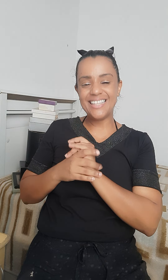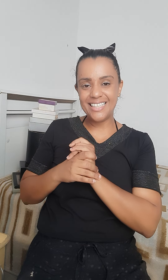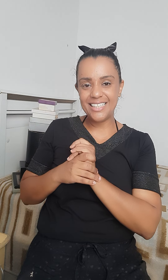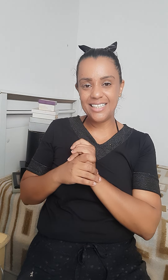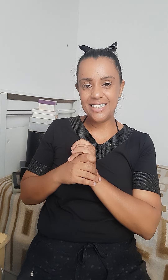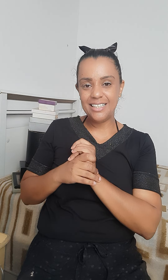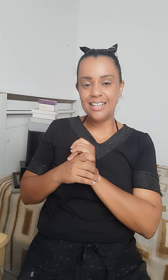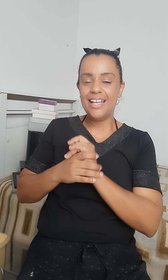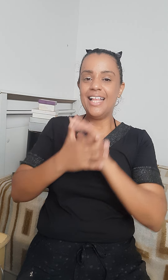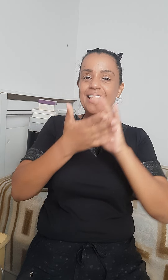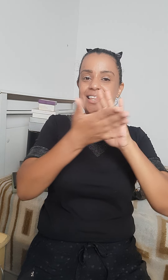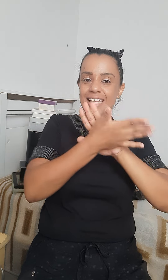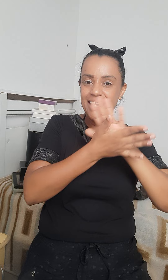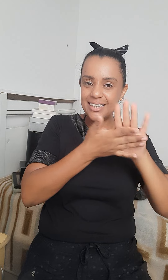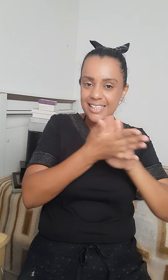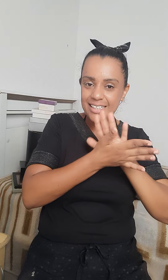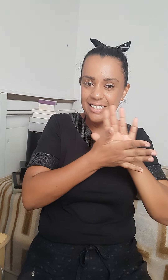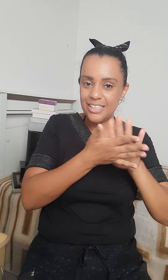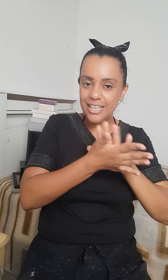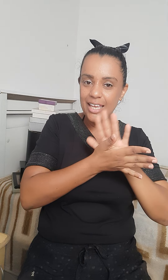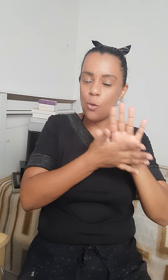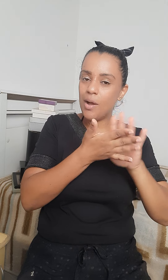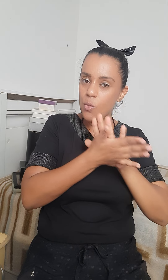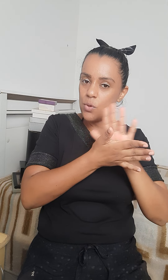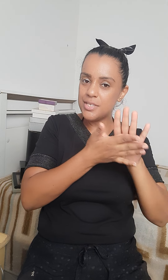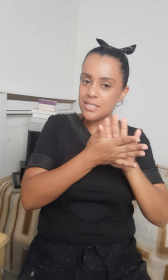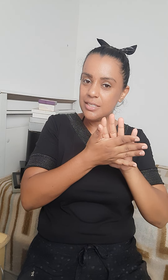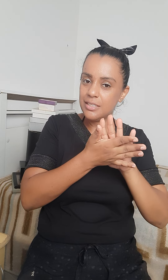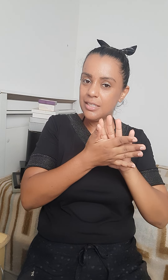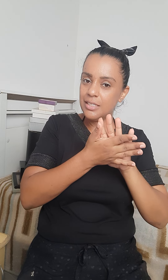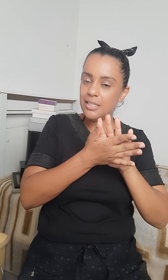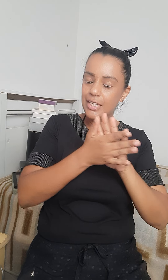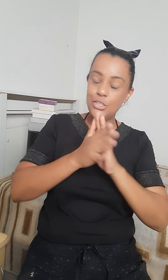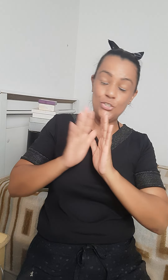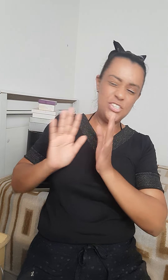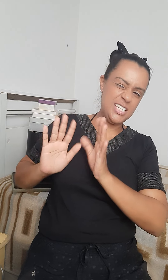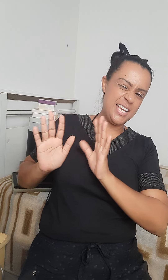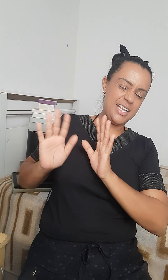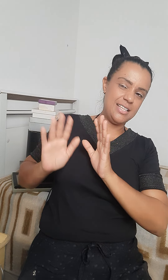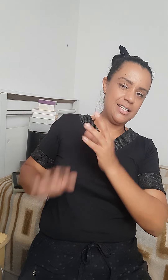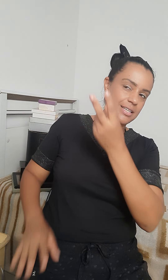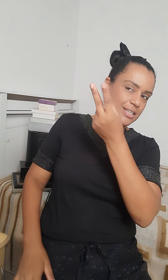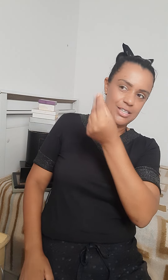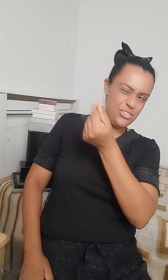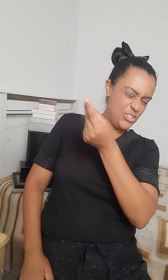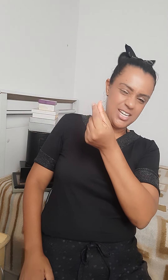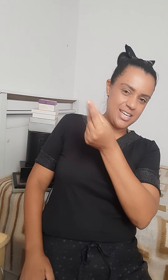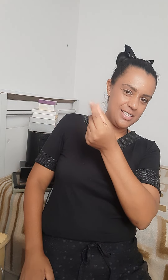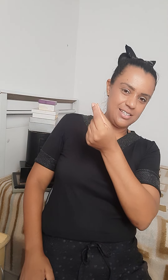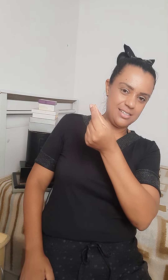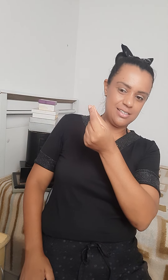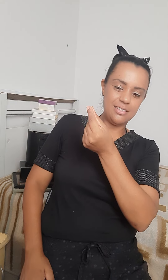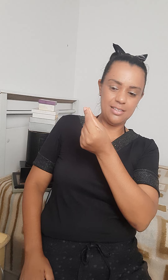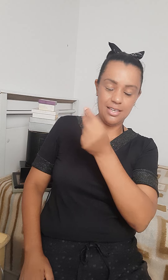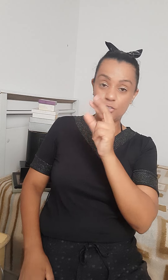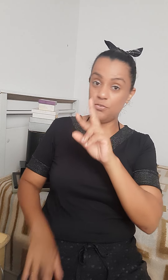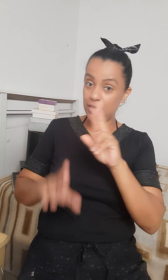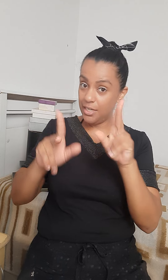nada. Nada é uma coisa. De nada, de nada.